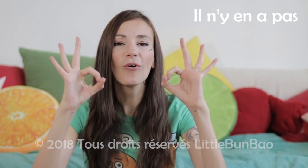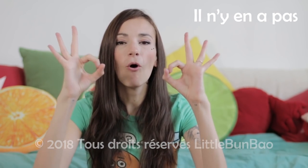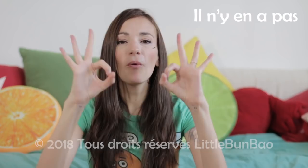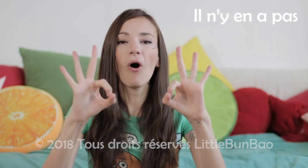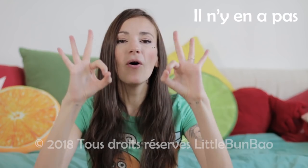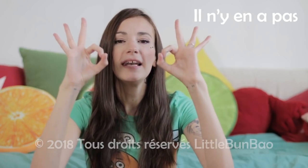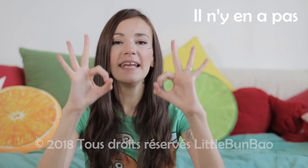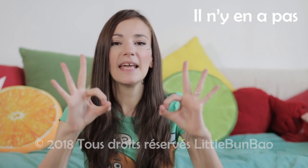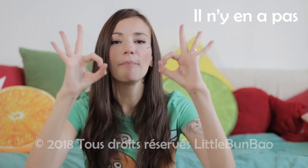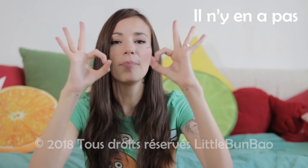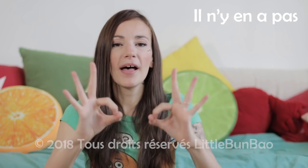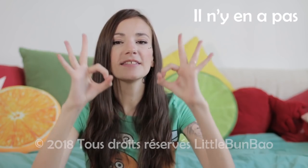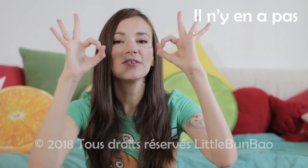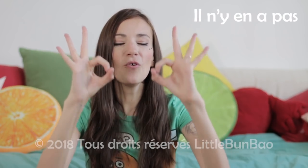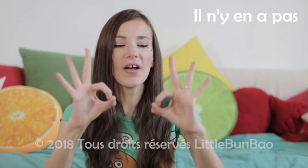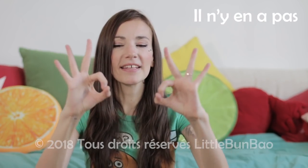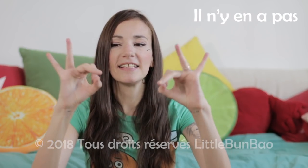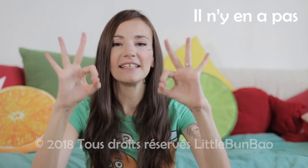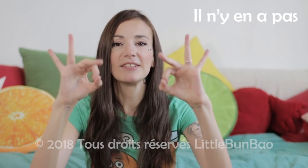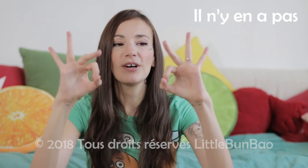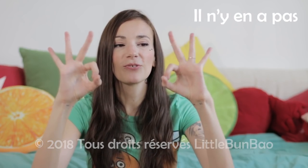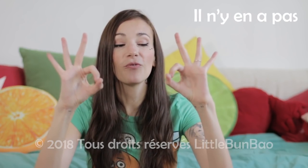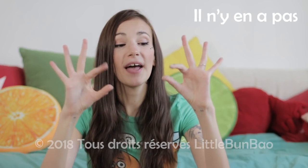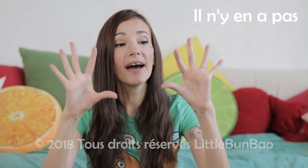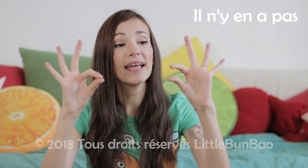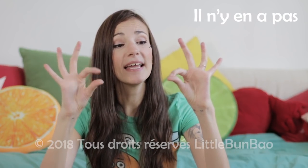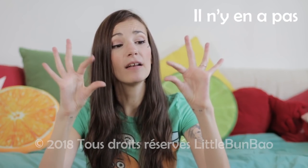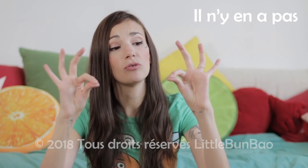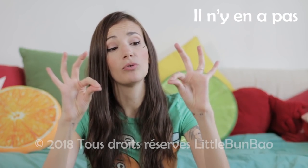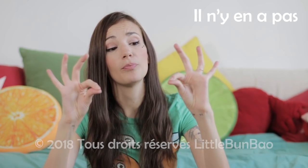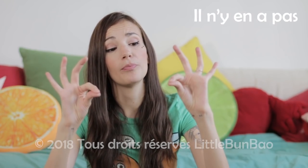on prend les pinces ouvertes. Les doigts sont ouverts et